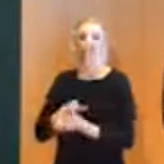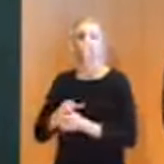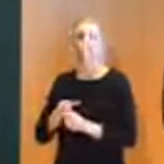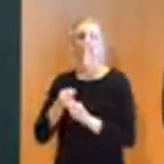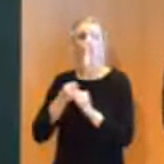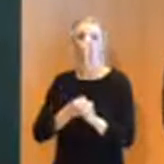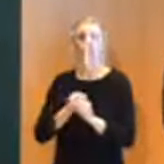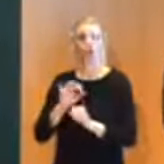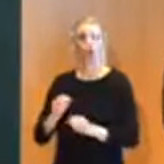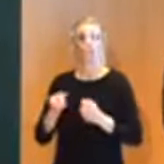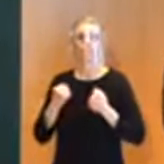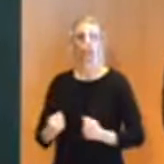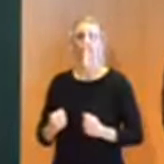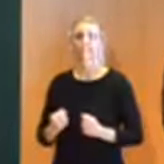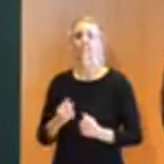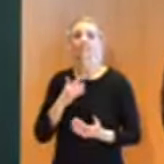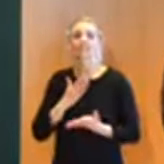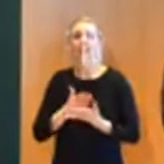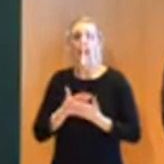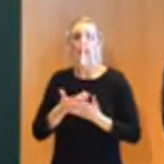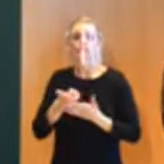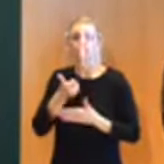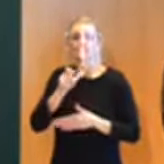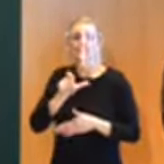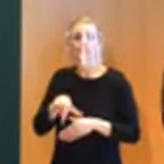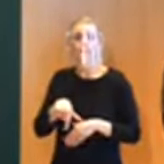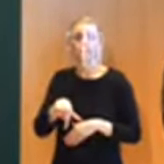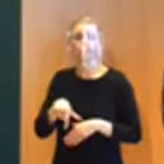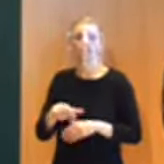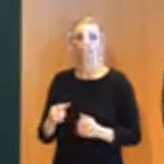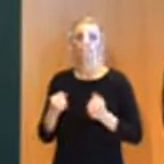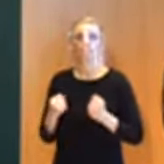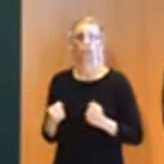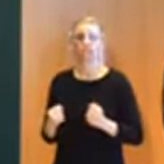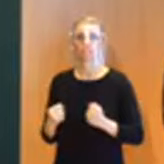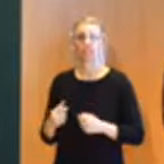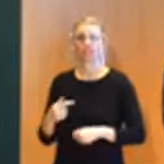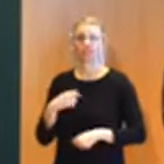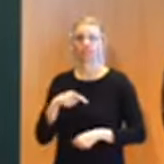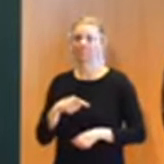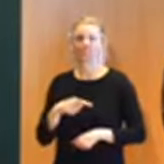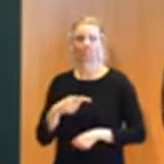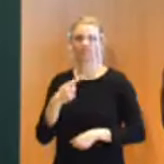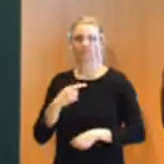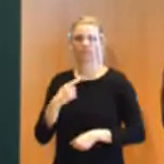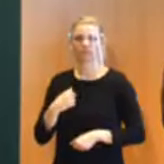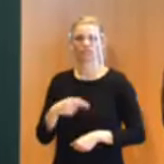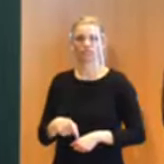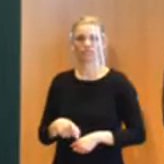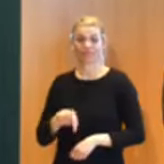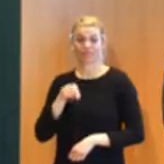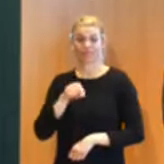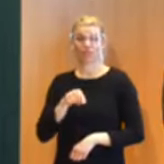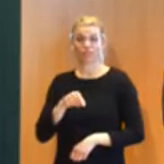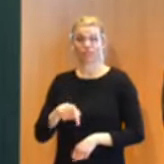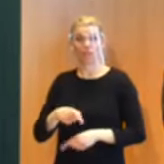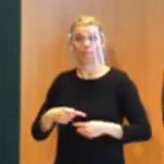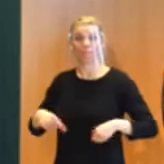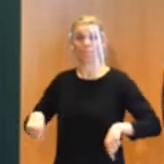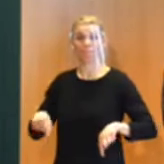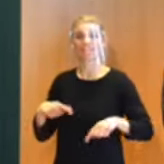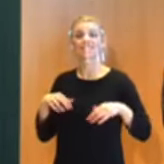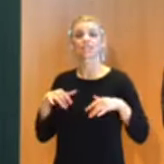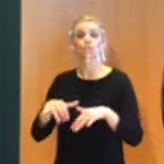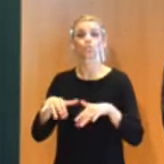o moc. O každý centimeter moci a toto sa nám bredí. Na takomto niečom sa my